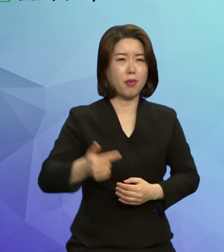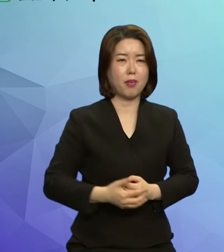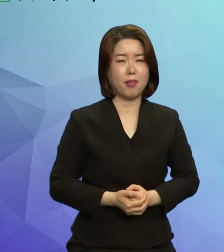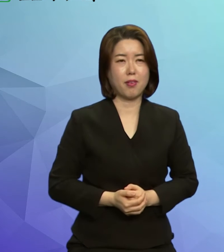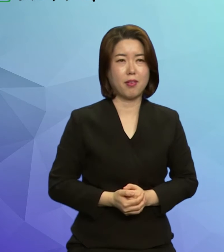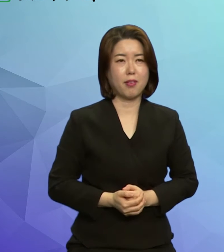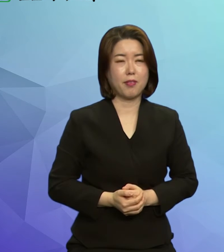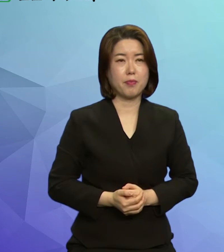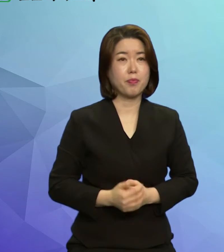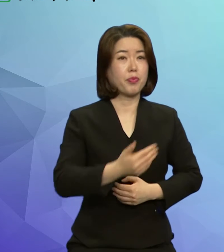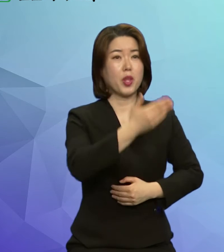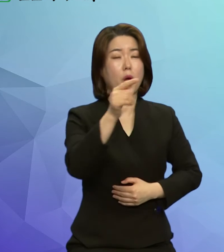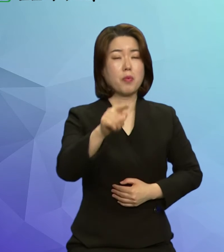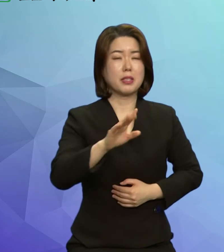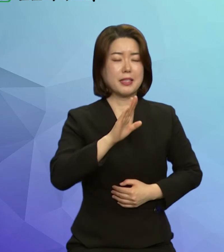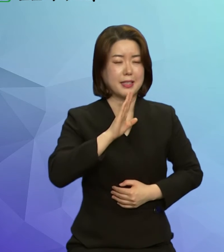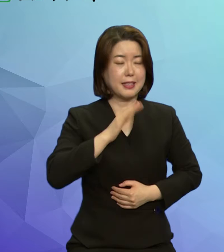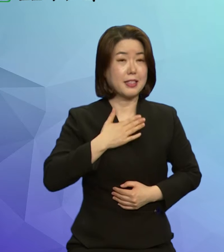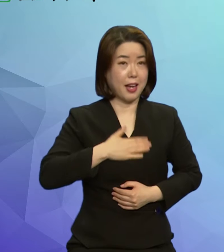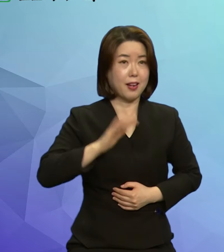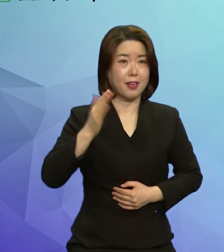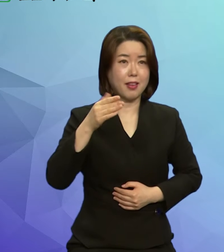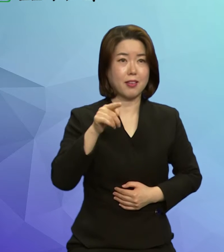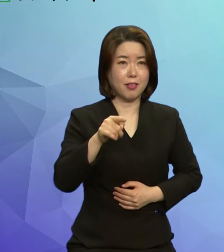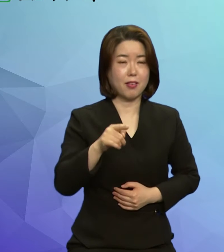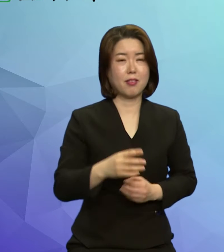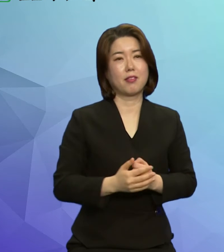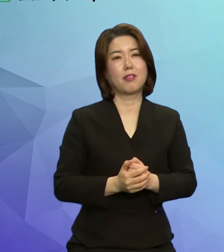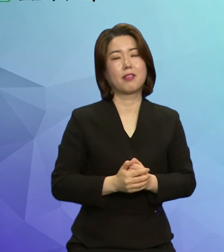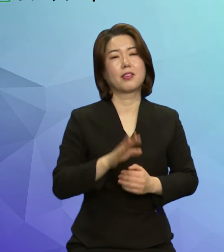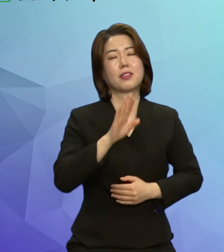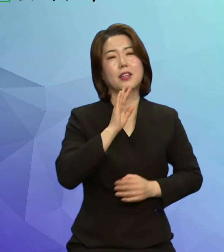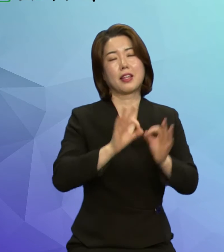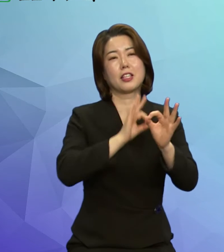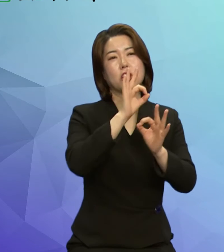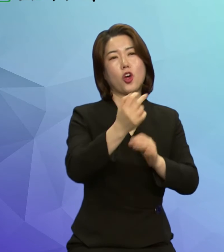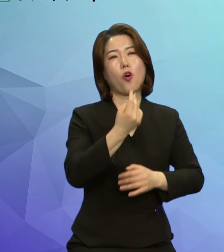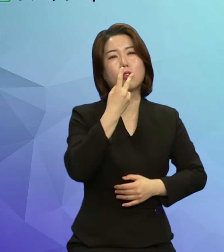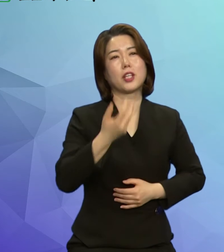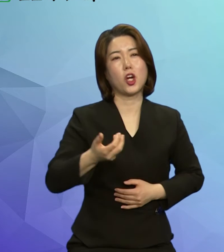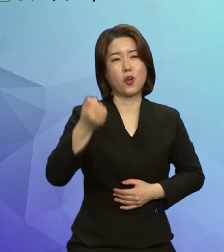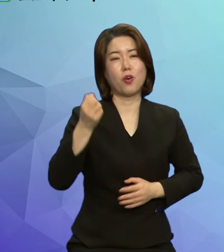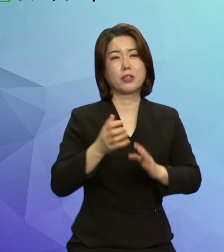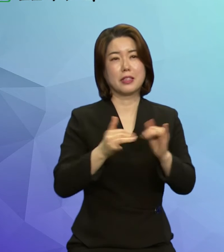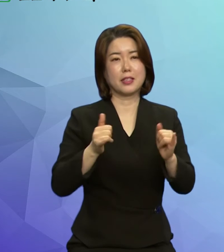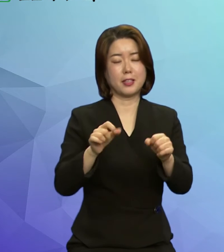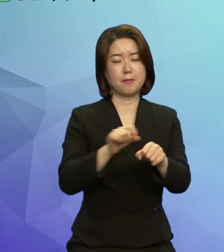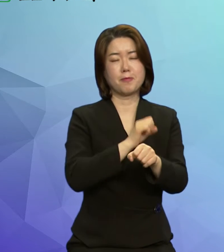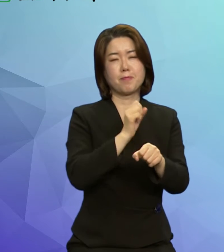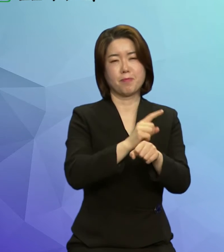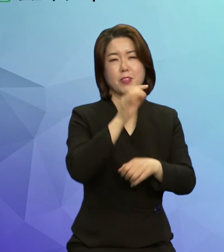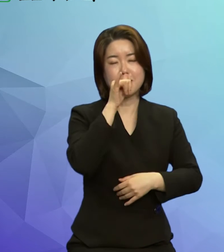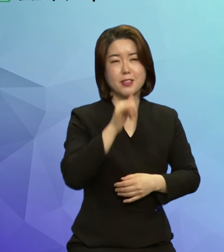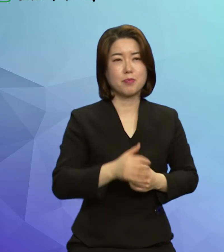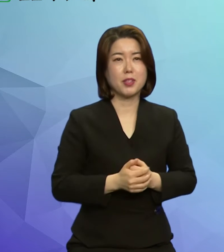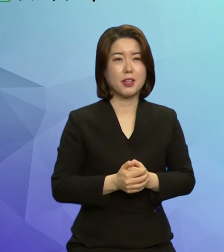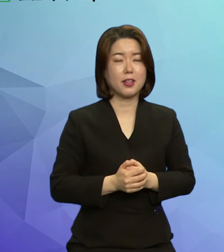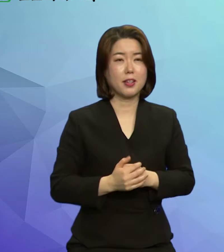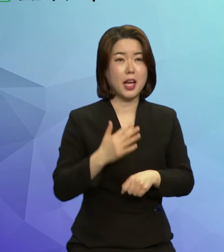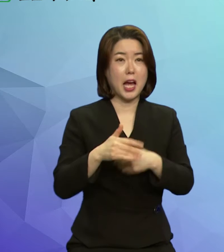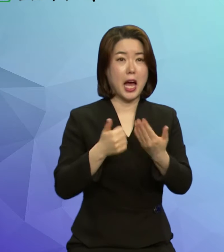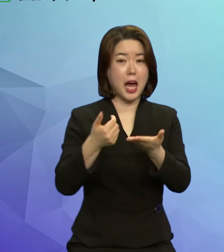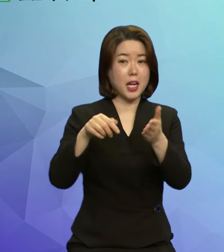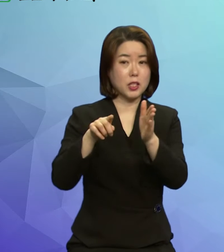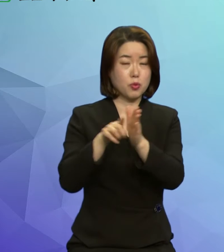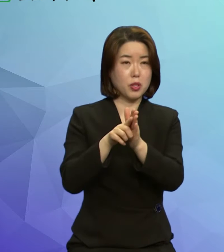여러분이 그 진짜를 알게 되는 것, 그게 바로 영생을 얻은 자의 특징입니다. 하나님을 위해서 사는